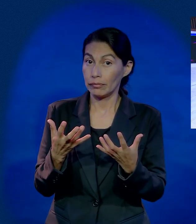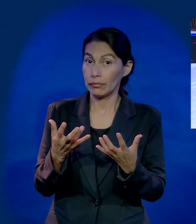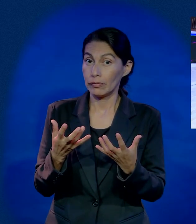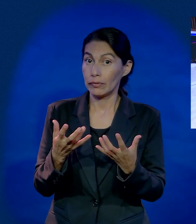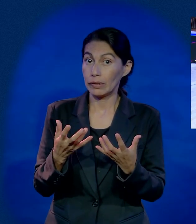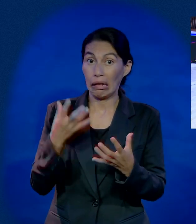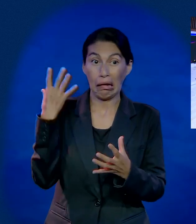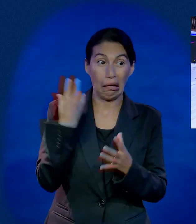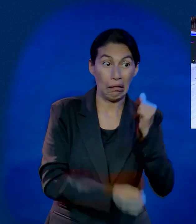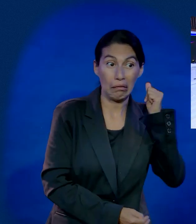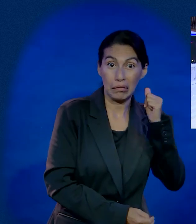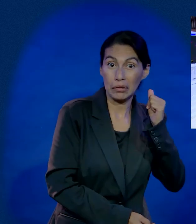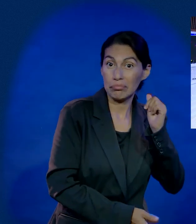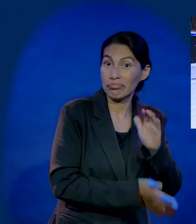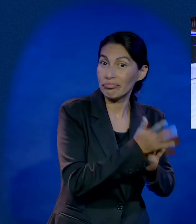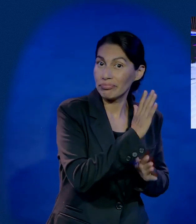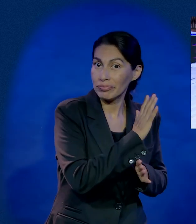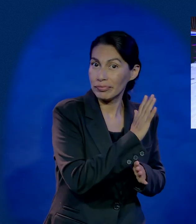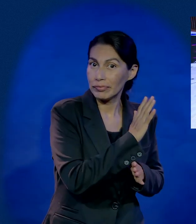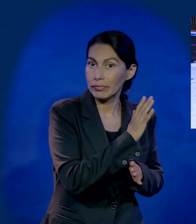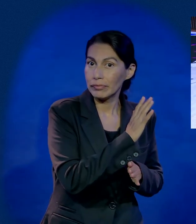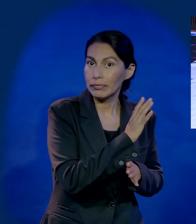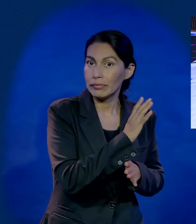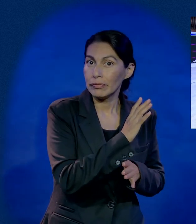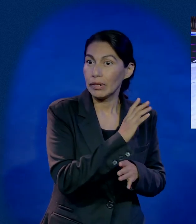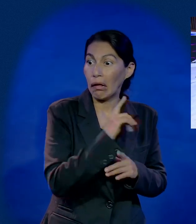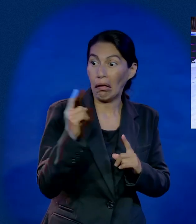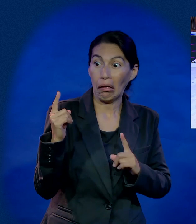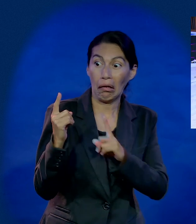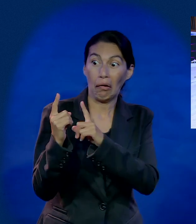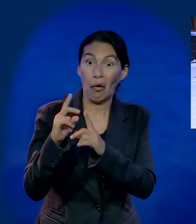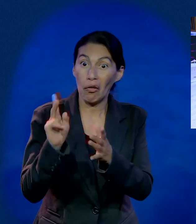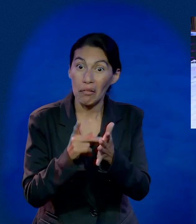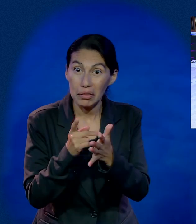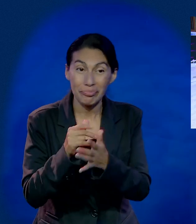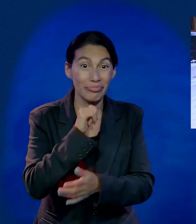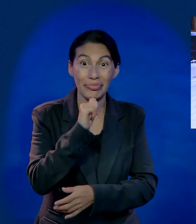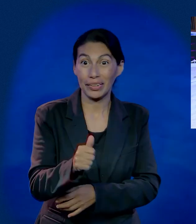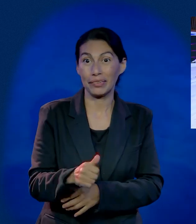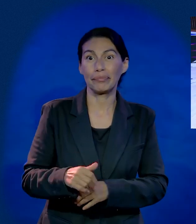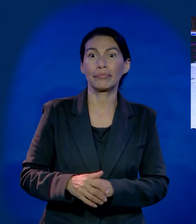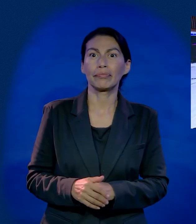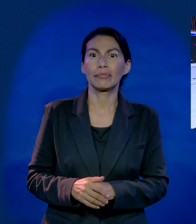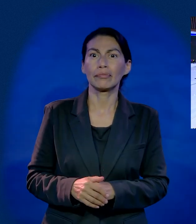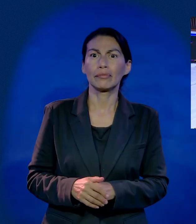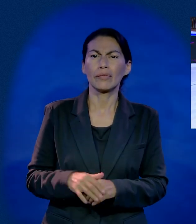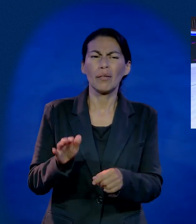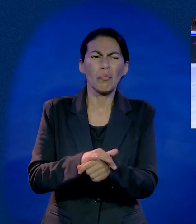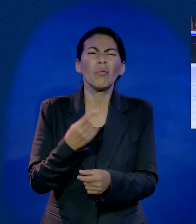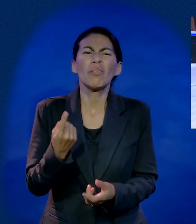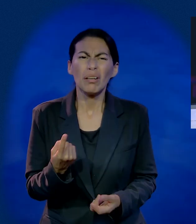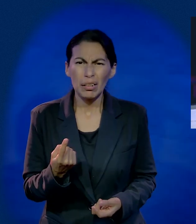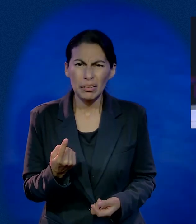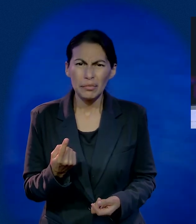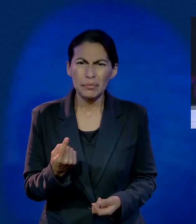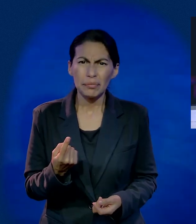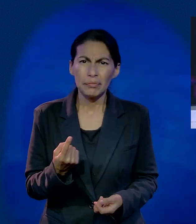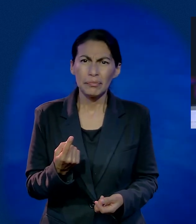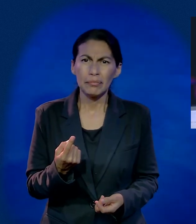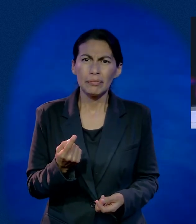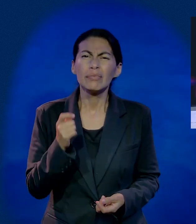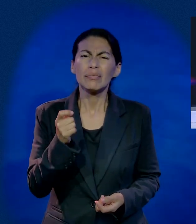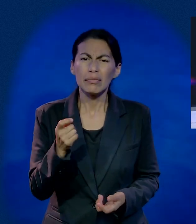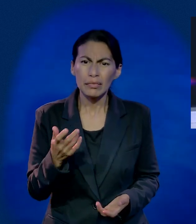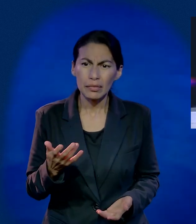Lo siguiente que tú vas a hacer mientras puedas es correr y desear jamás acercarte a ese hombre el resto de tu vida. La pregunta